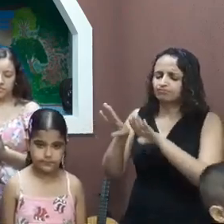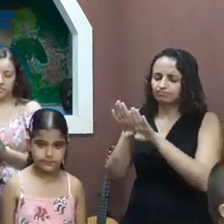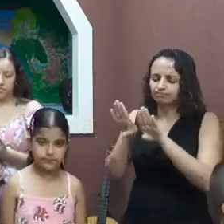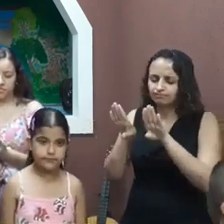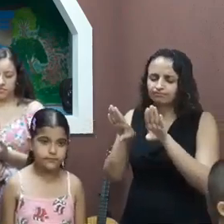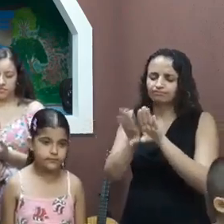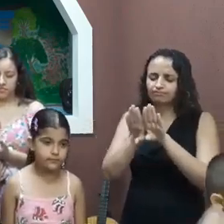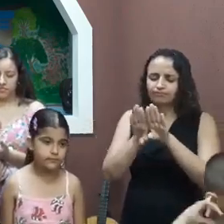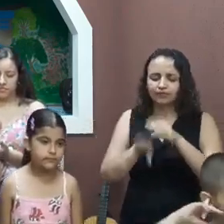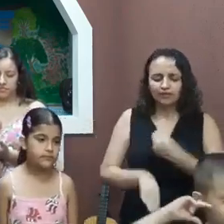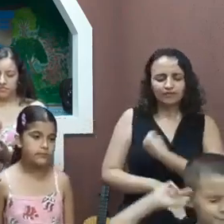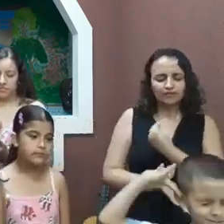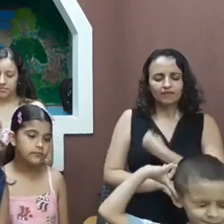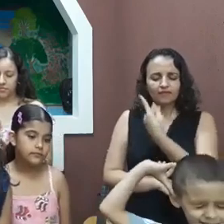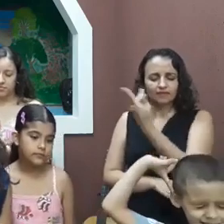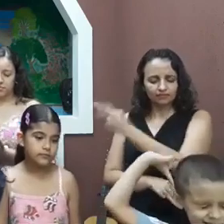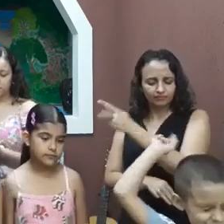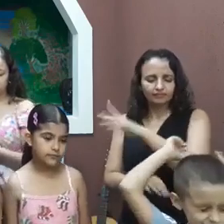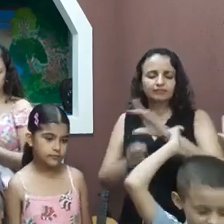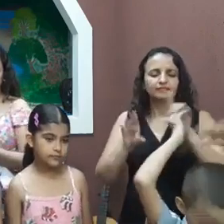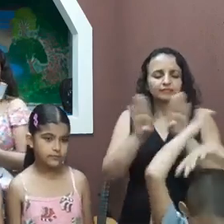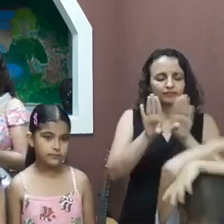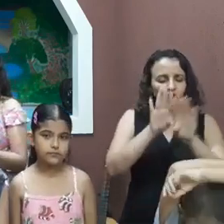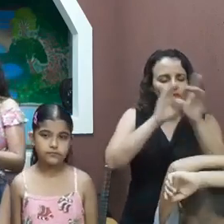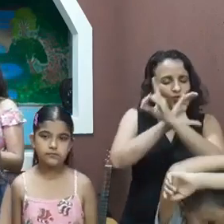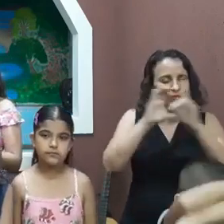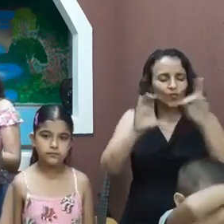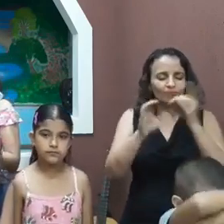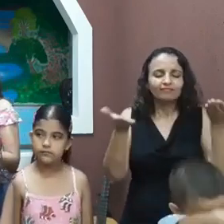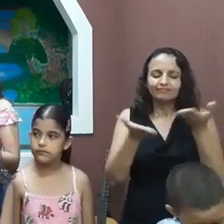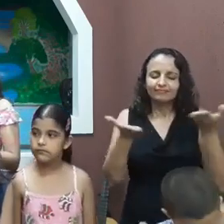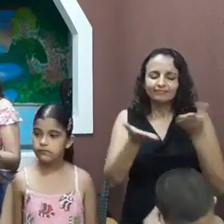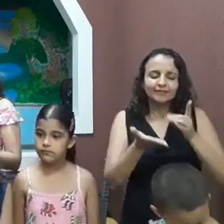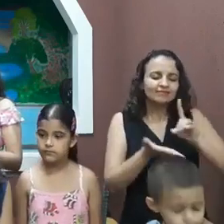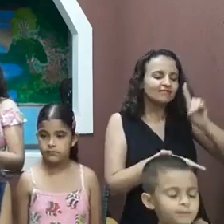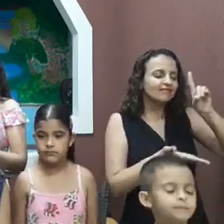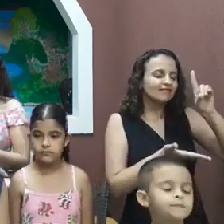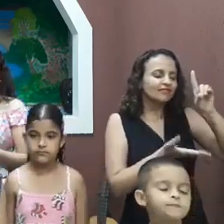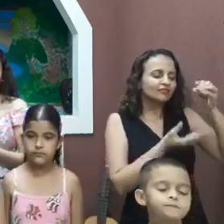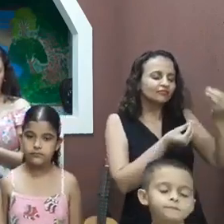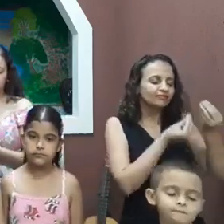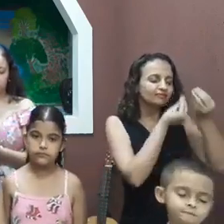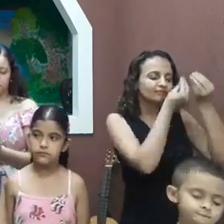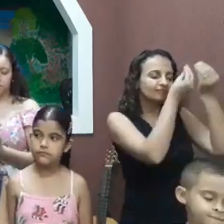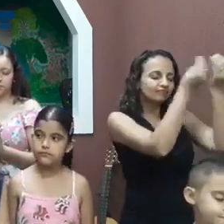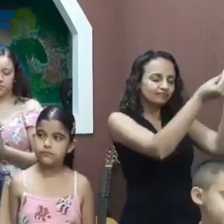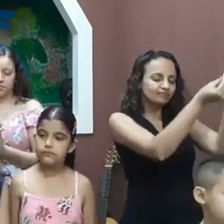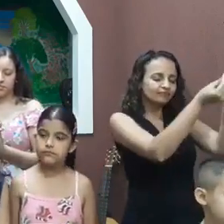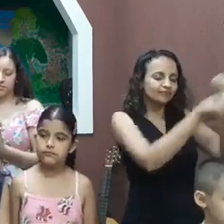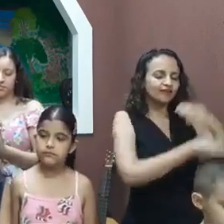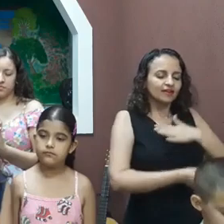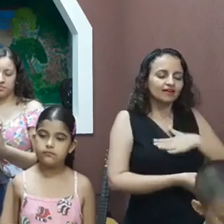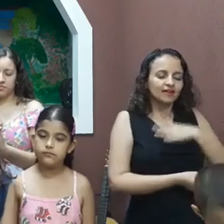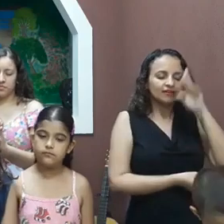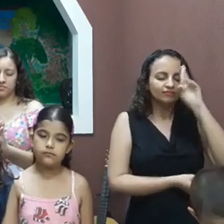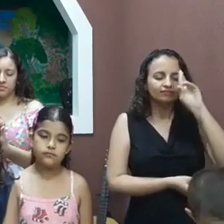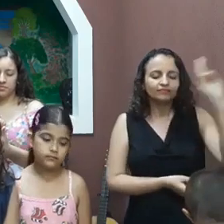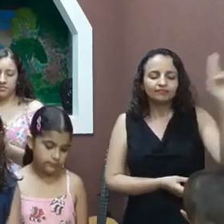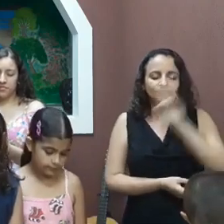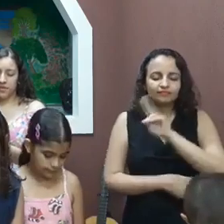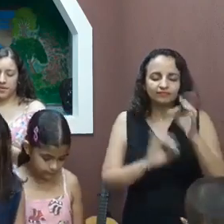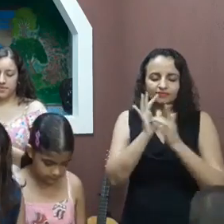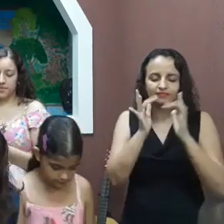vida dessas crianças e o culto que elas vão fazer agora, que seja agradável ao Senhor. E é no nome de Jesus que nós